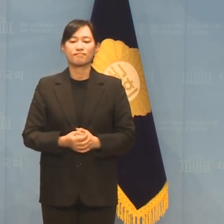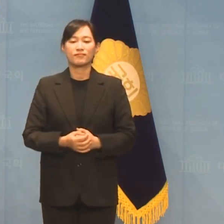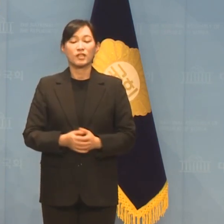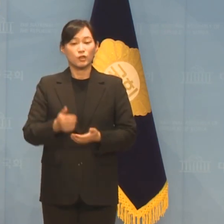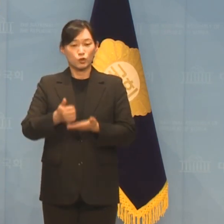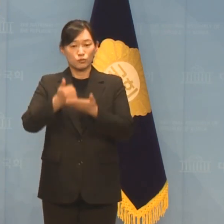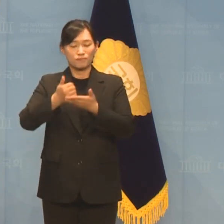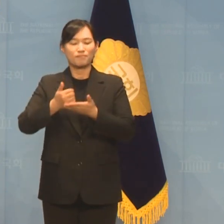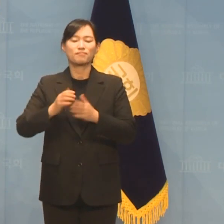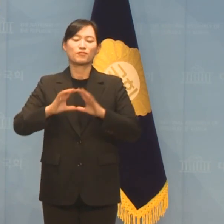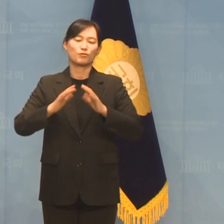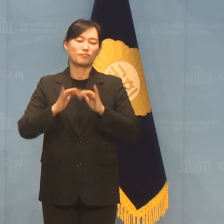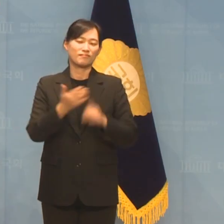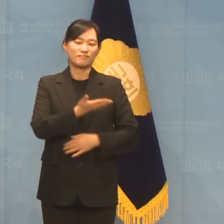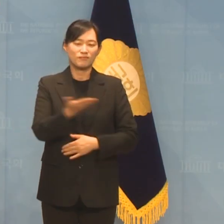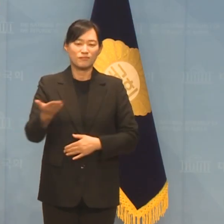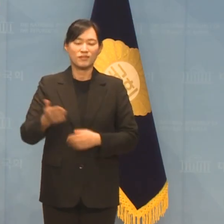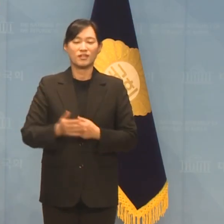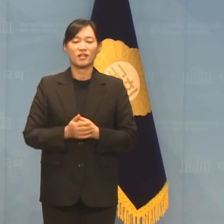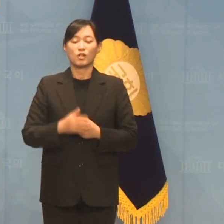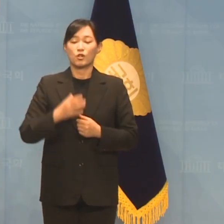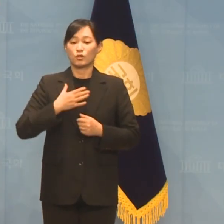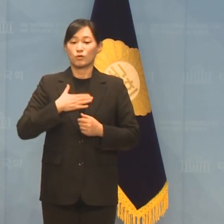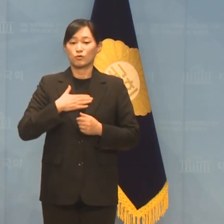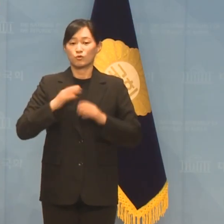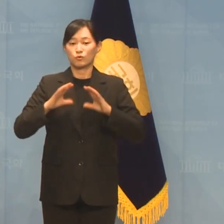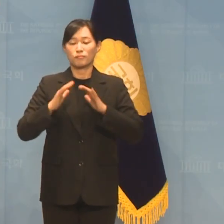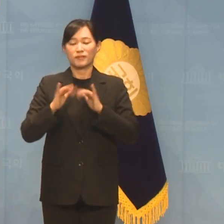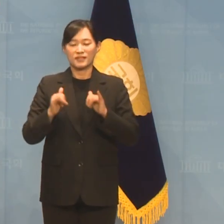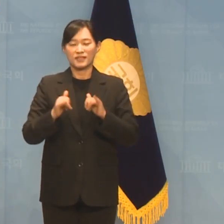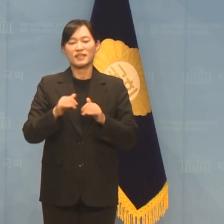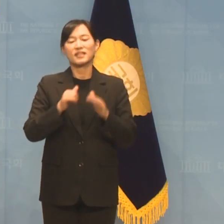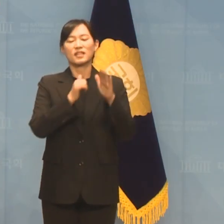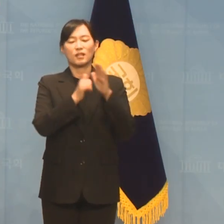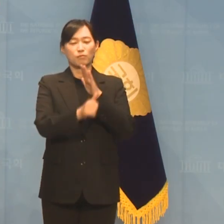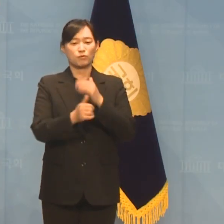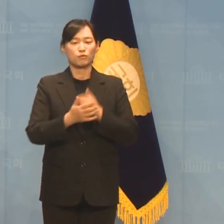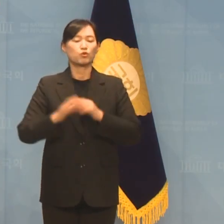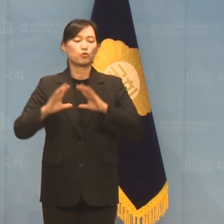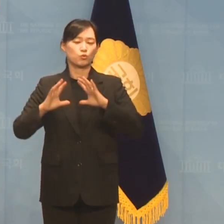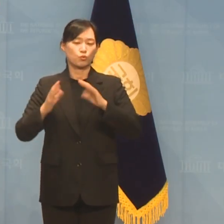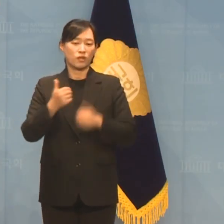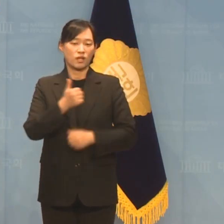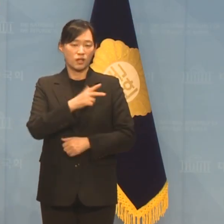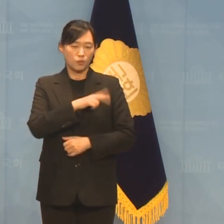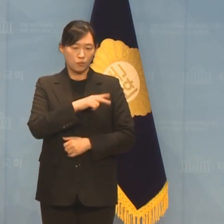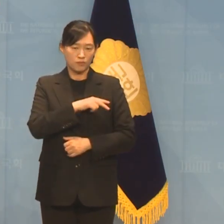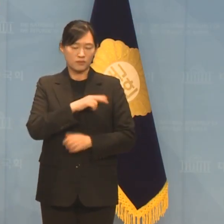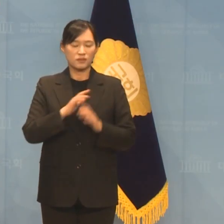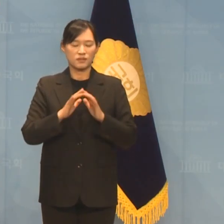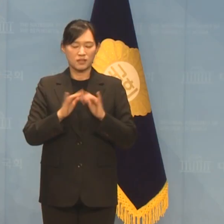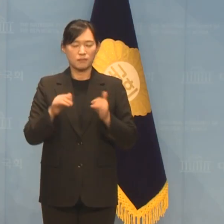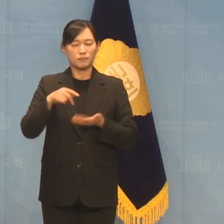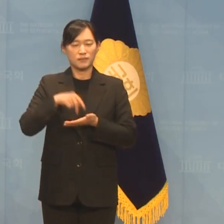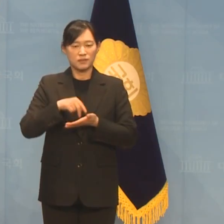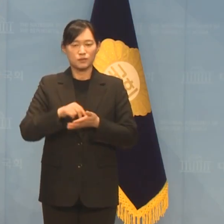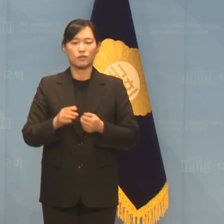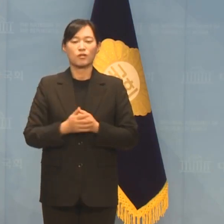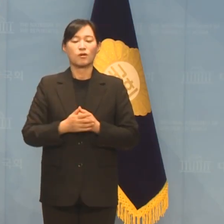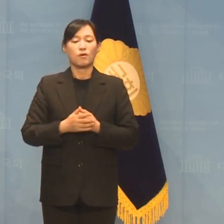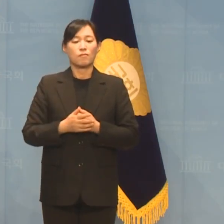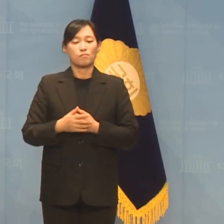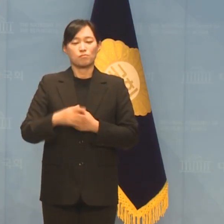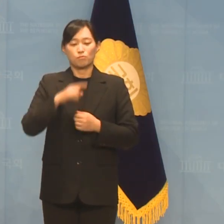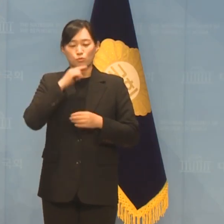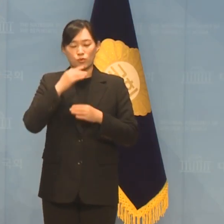존경하는 국민 여러분, 저는 국민을 대표하는 대한민국 국회의 일원으로서 앞으로도 북한의